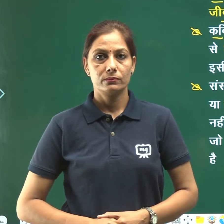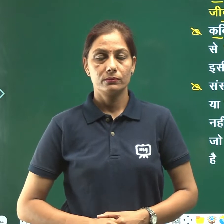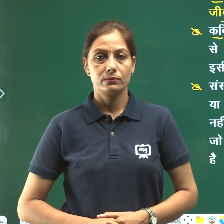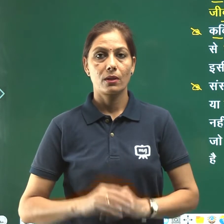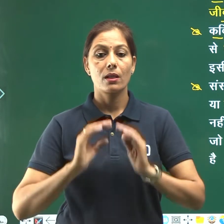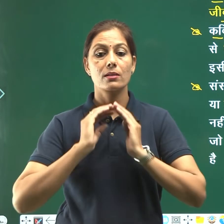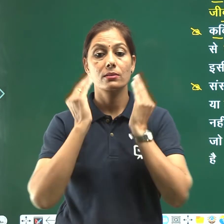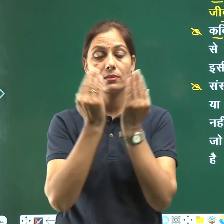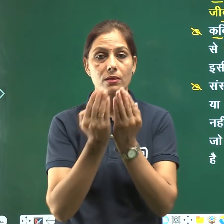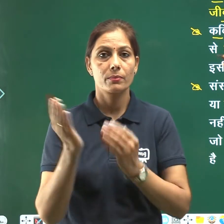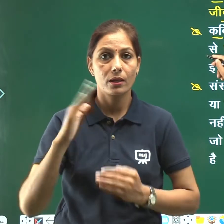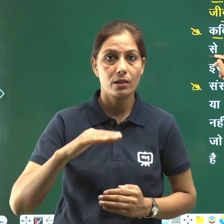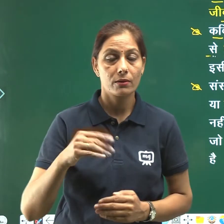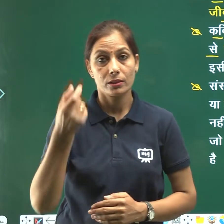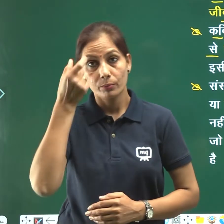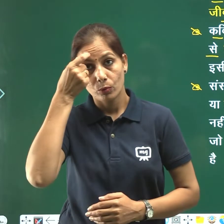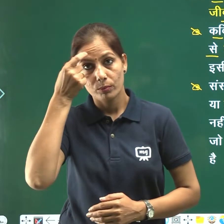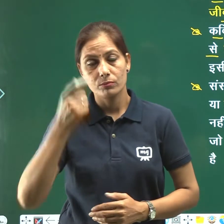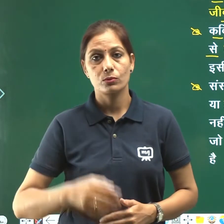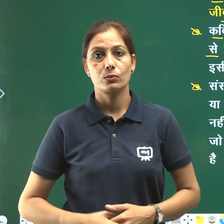सांसारिक कठिनाइयों से